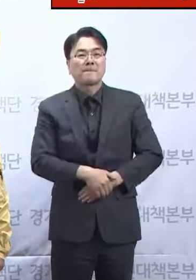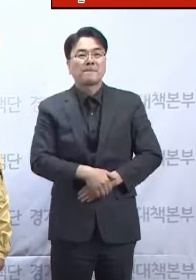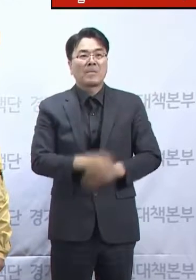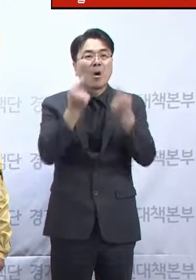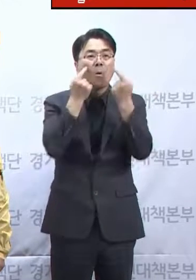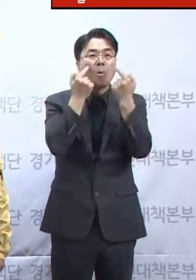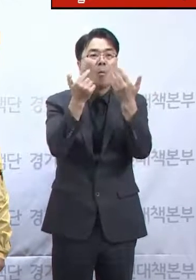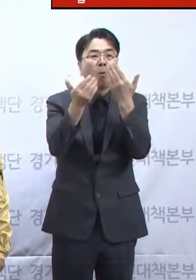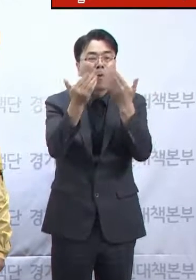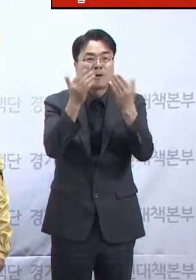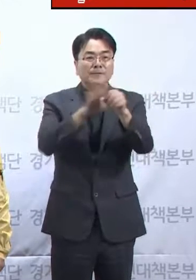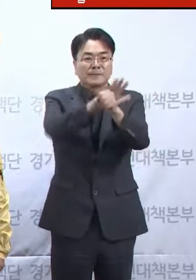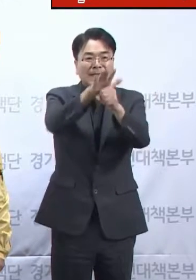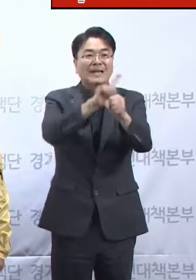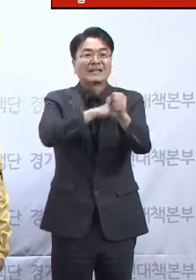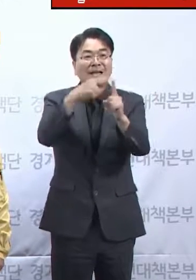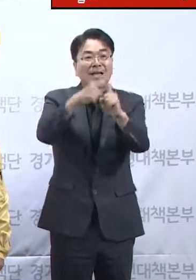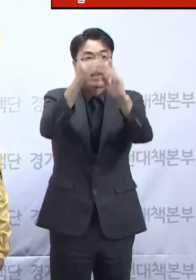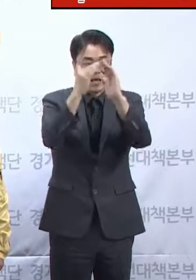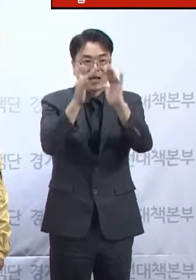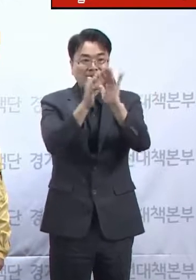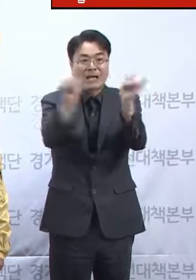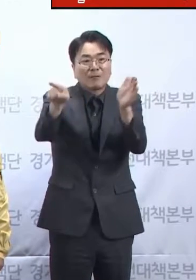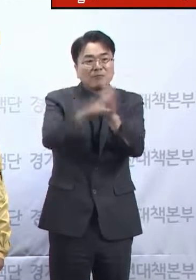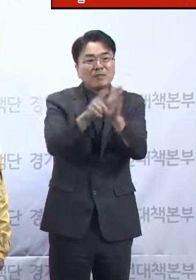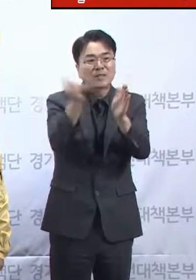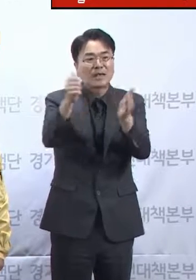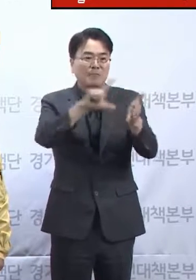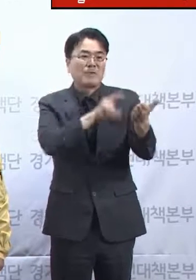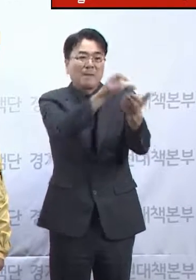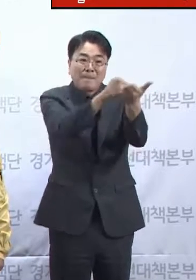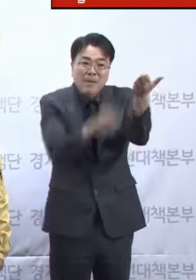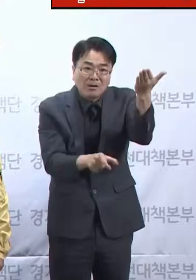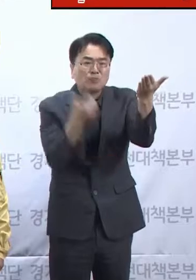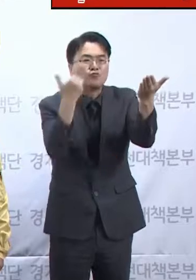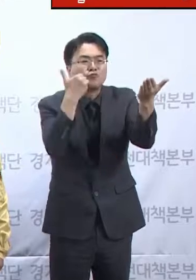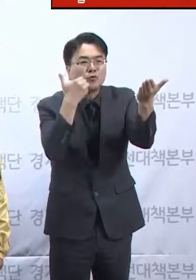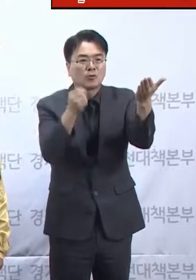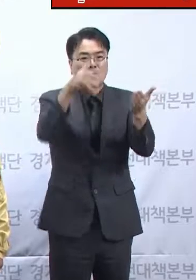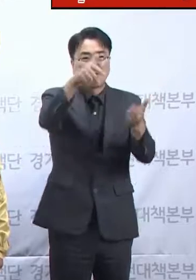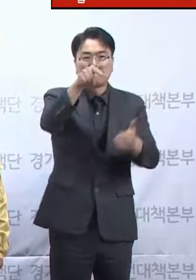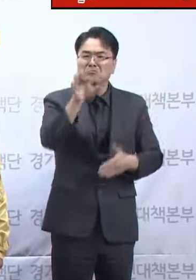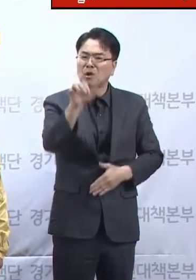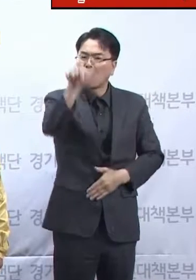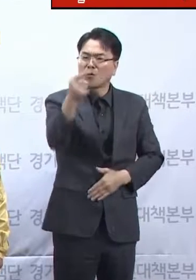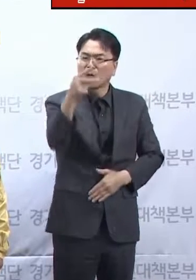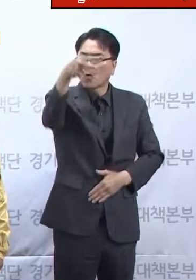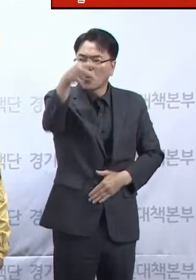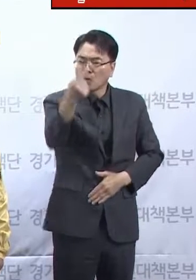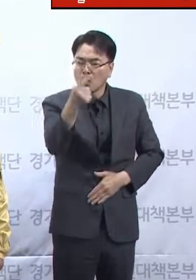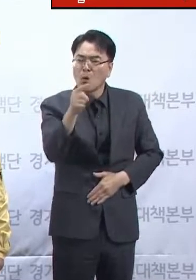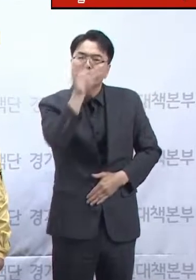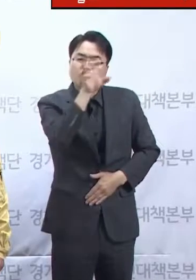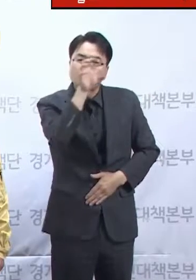정확한 사랑제일교회 신도 명부 그리고 청교도 영성훈련원이라고